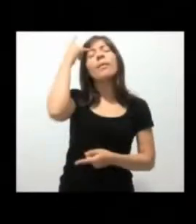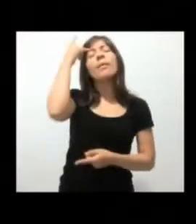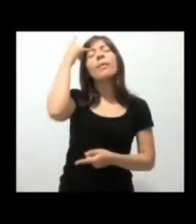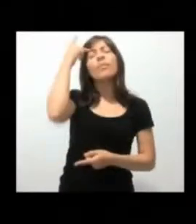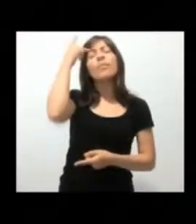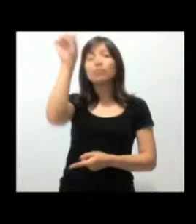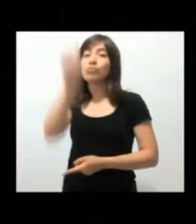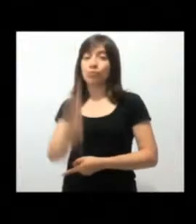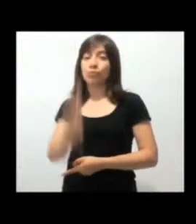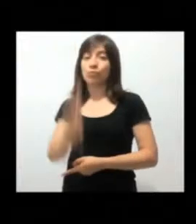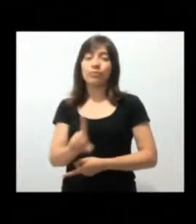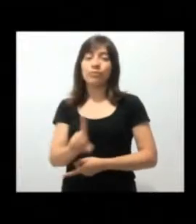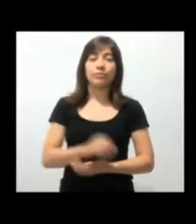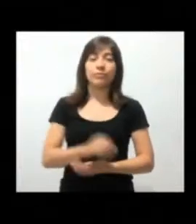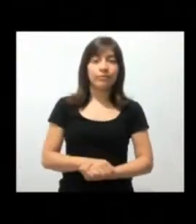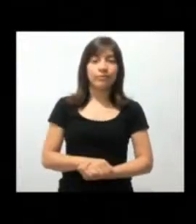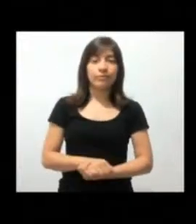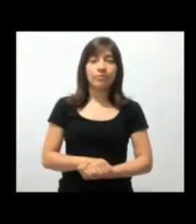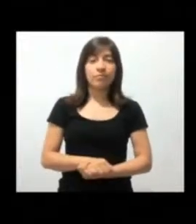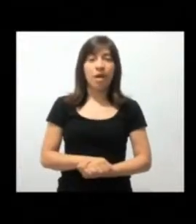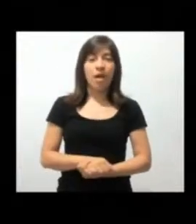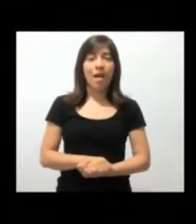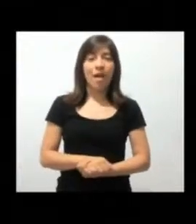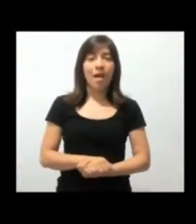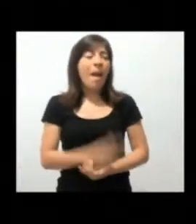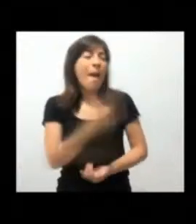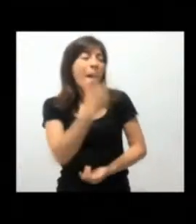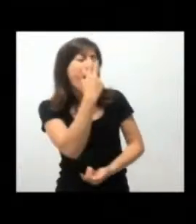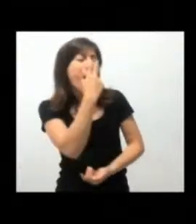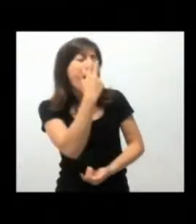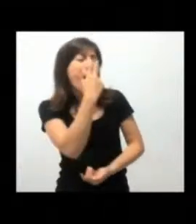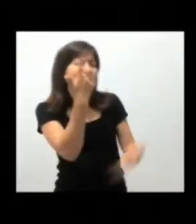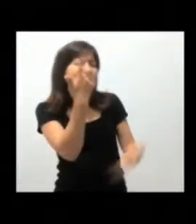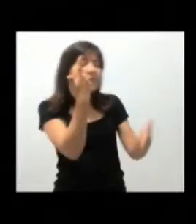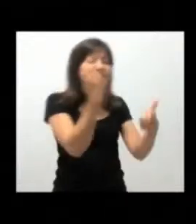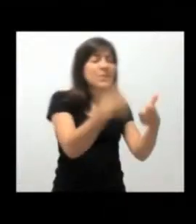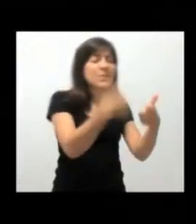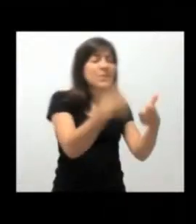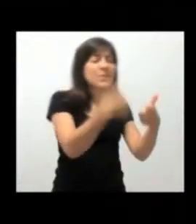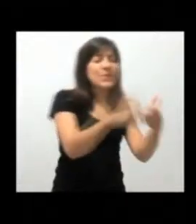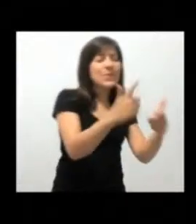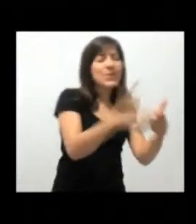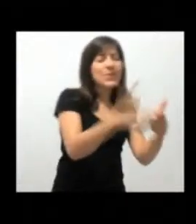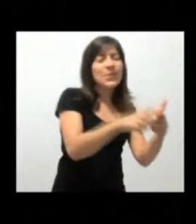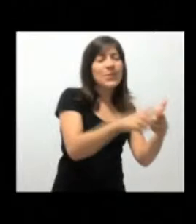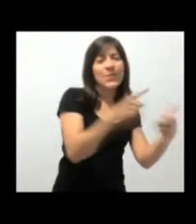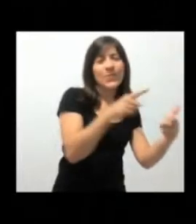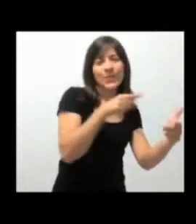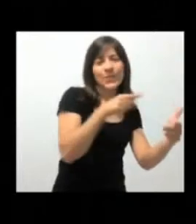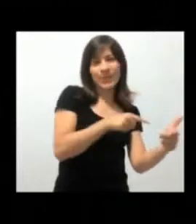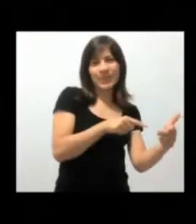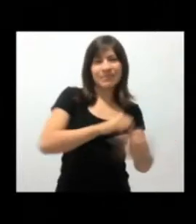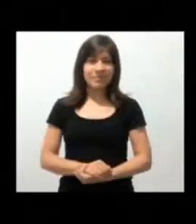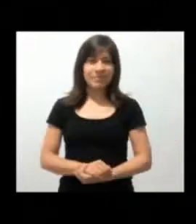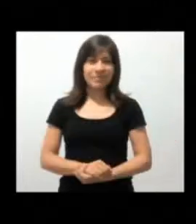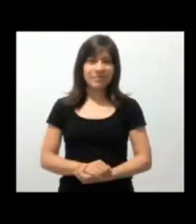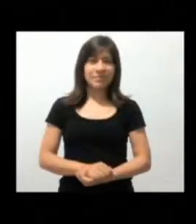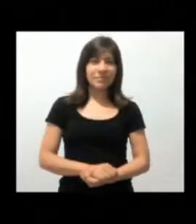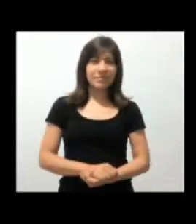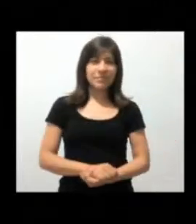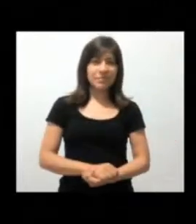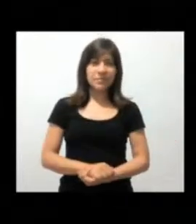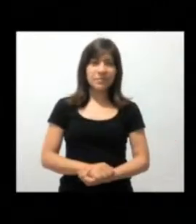vista, a deficiência, como um problema. E, na verdade, essas